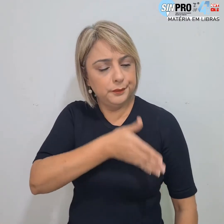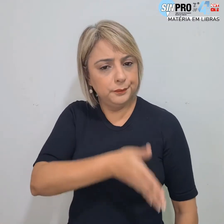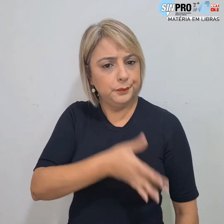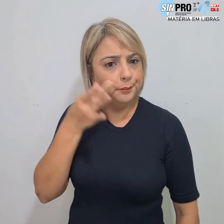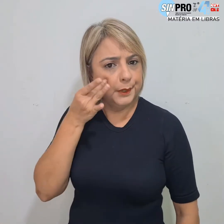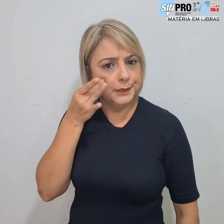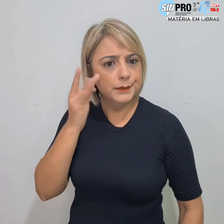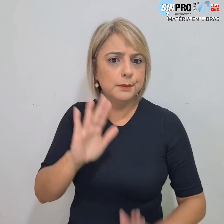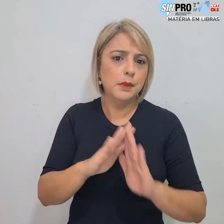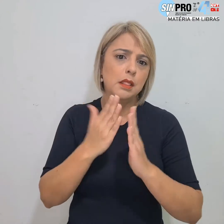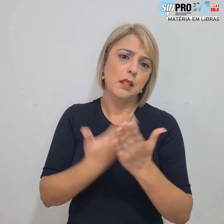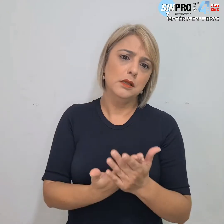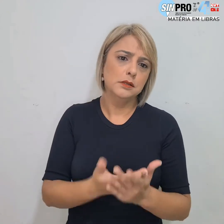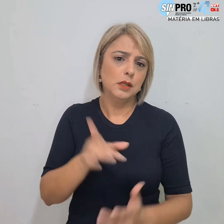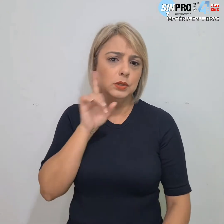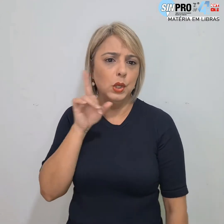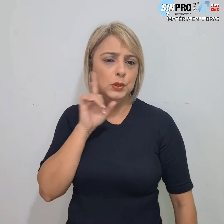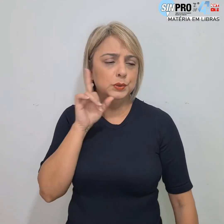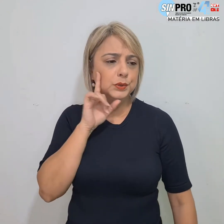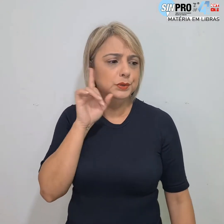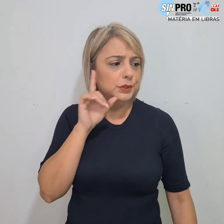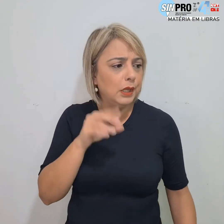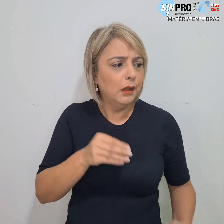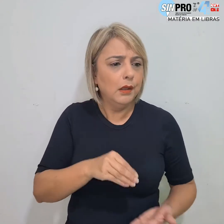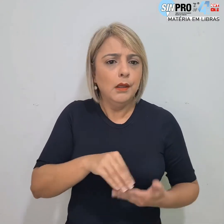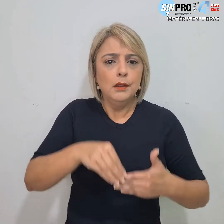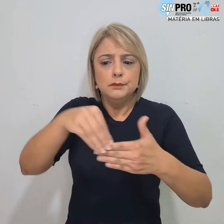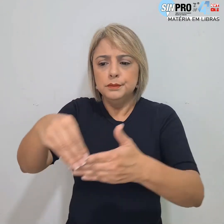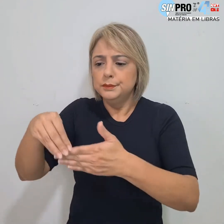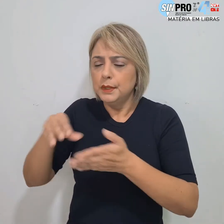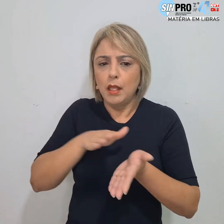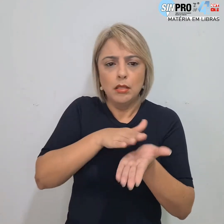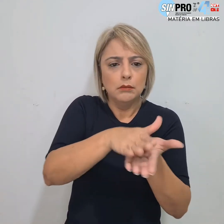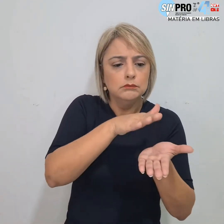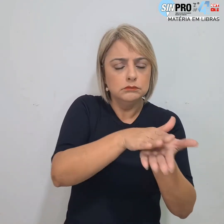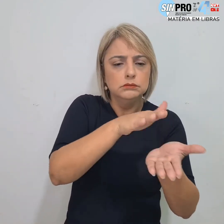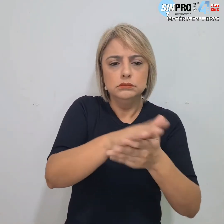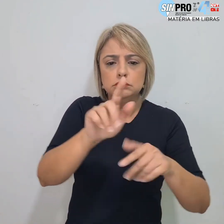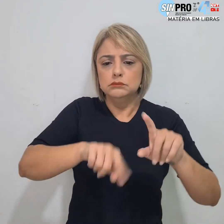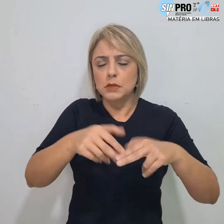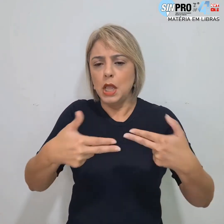às escolas para entrega de materiais impressos e outras atividades.